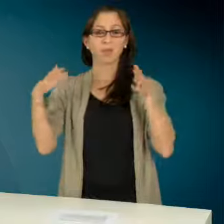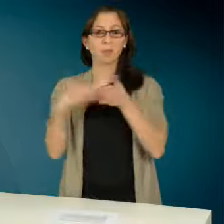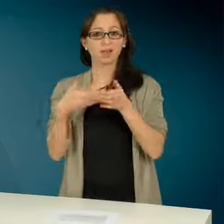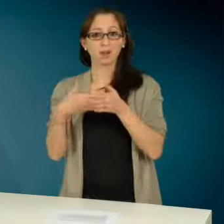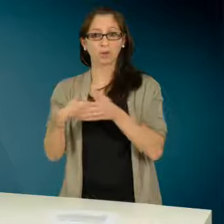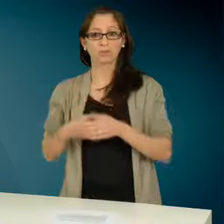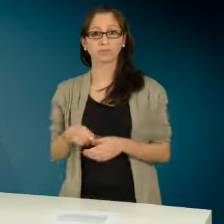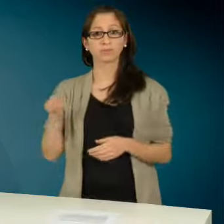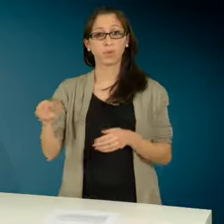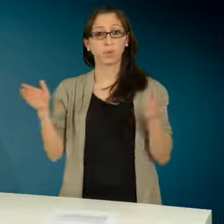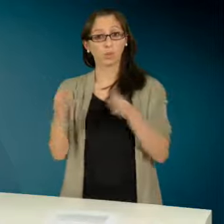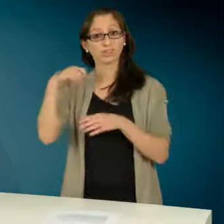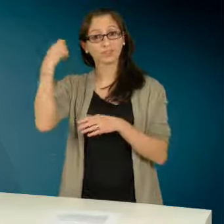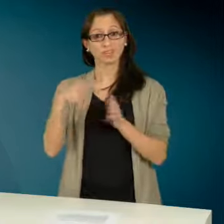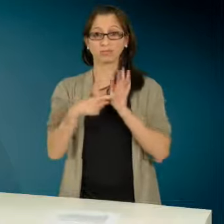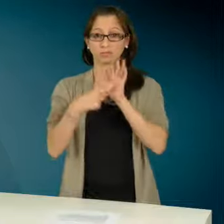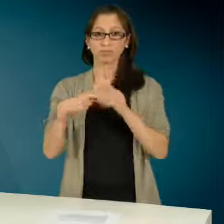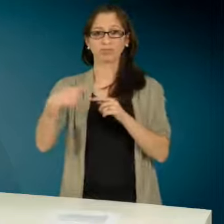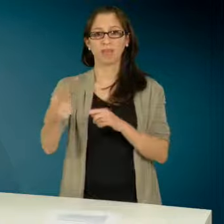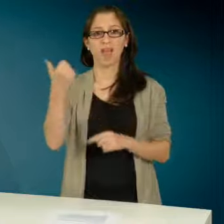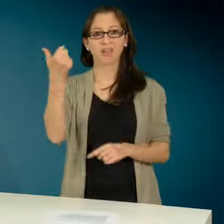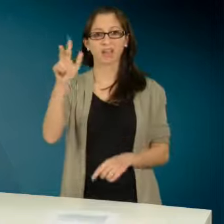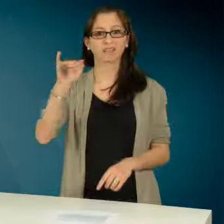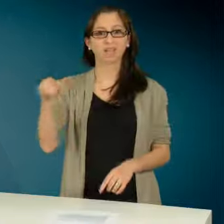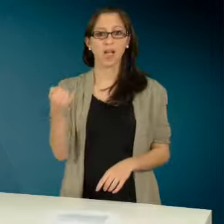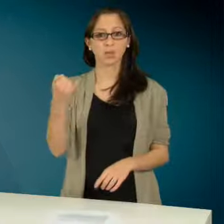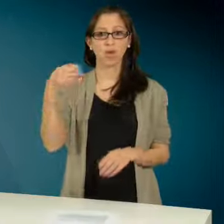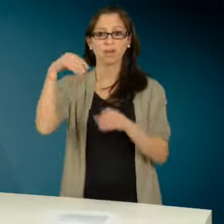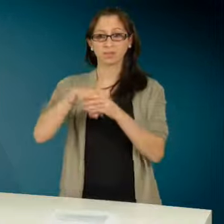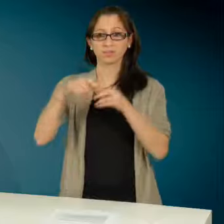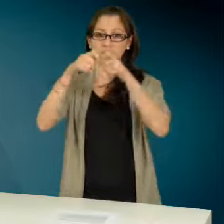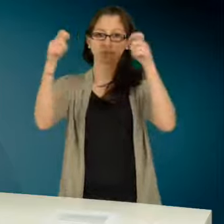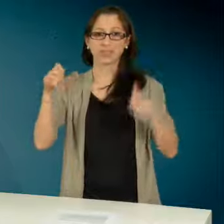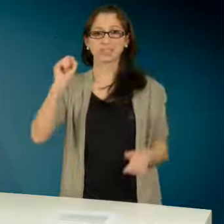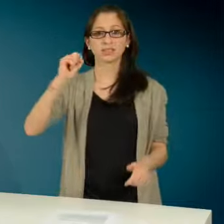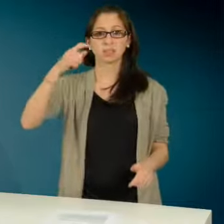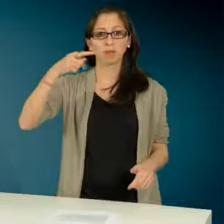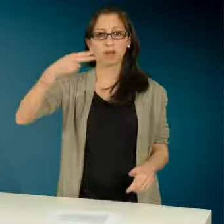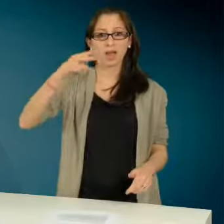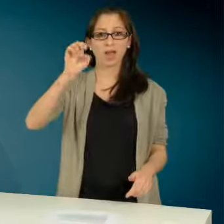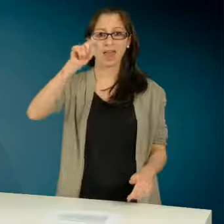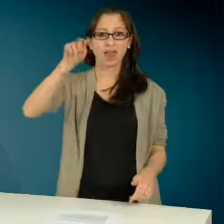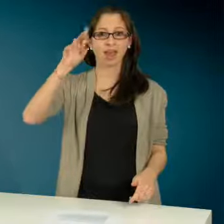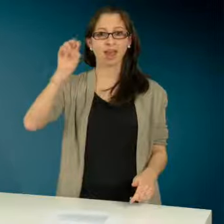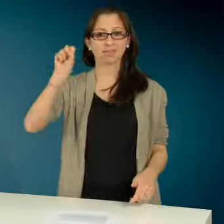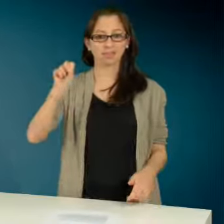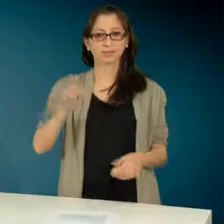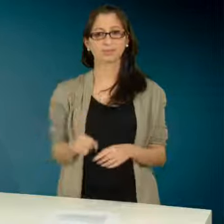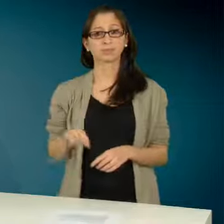Behinderung. Diese Kurzfilme werden am 31. Januar im Sphere gezeigt. Alle sind